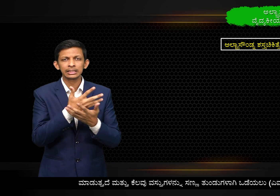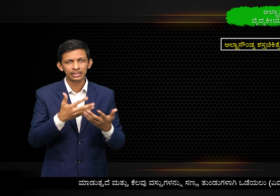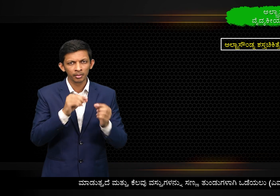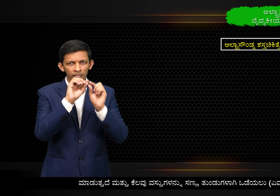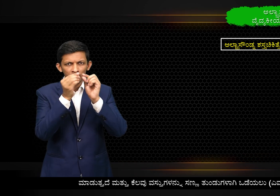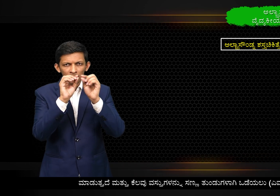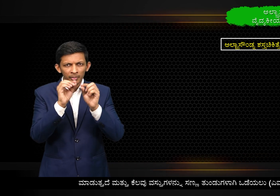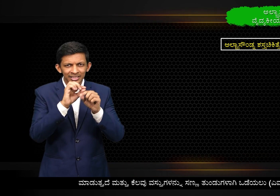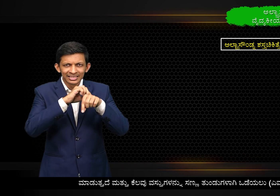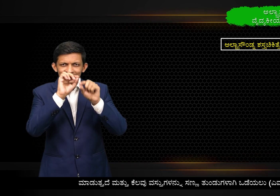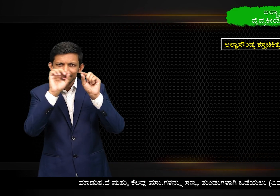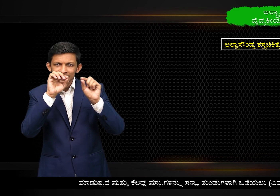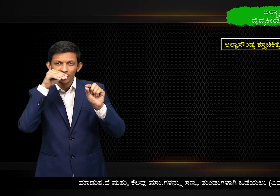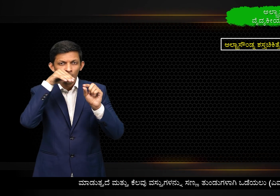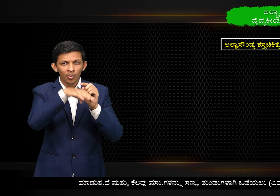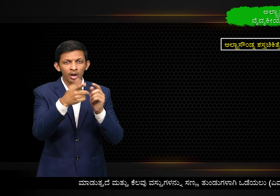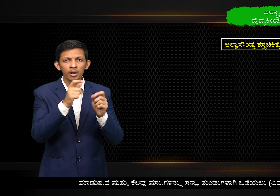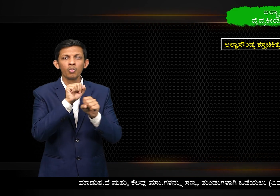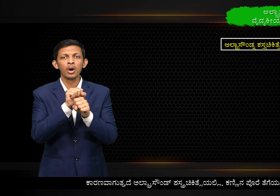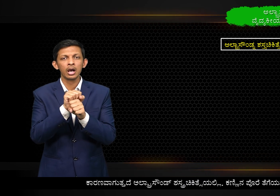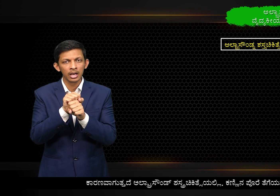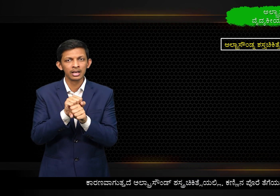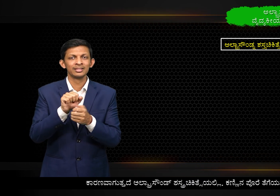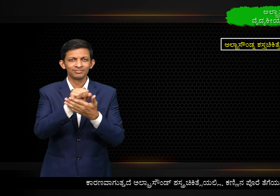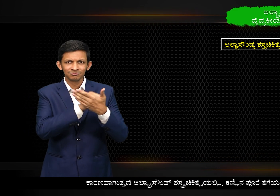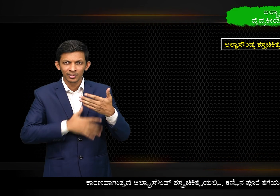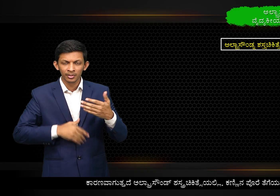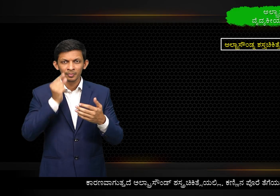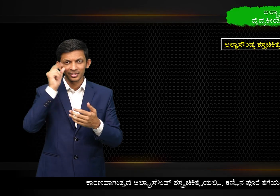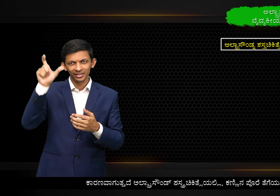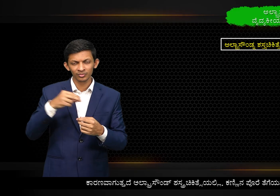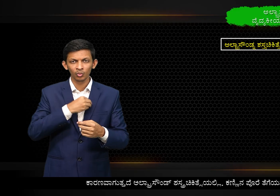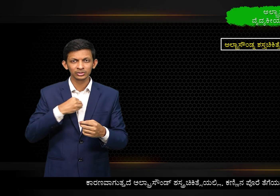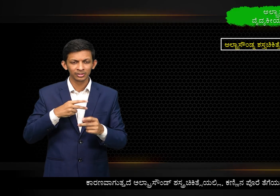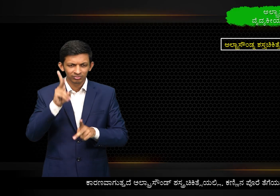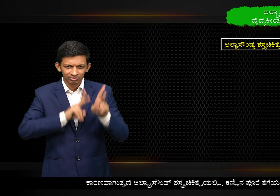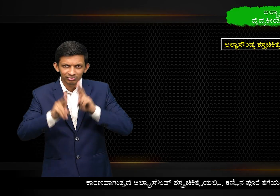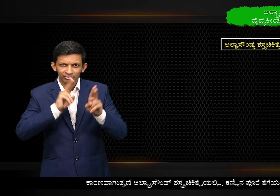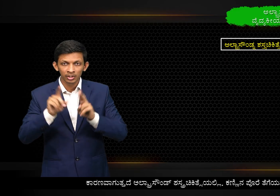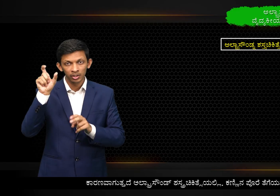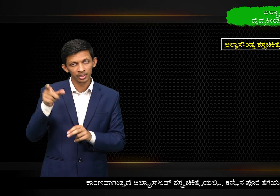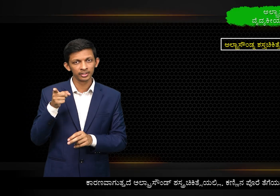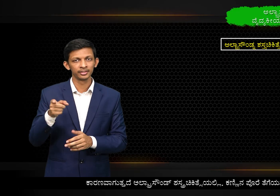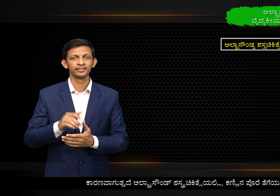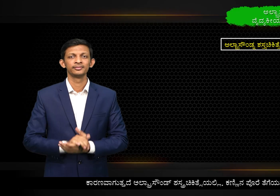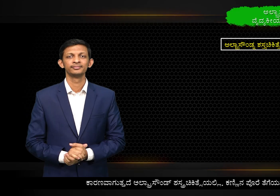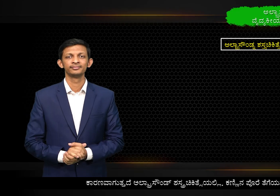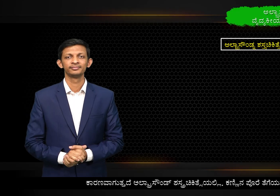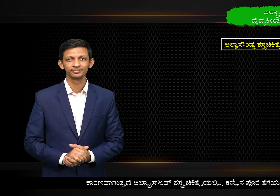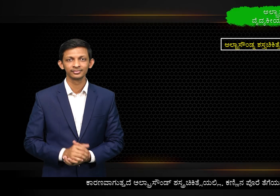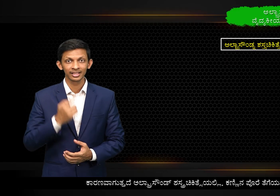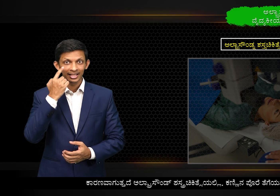ವಸ್ತುಗಳನ್ನು ಸಣ್ಣ ತುಂಡುಗಳಾಗಿ ಒಡೆಯಲು ಎಮಲ್ಸಿಫೈ ಕಾರಣವಾಗುತ್ತದೆ. ಅಲ್ಟ್ರಾಸೌಂಡ್ ಶಸ್ತ್ರಚಿಕಿತ್ಸೆಯಲ್ಲಿ ಕಣ್ಣಿನ